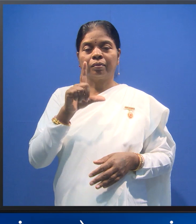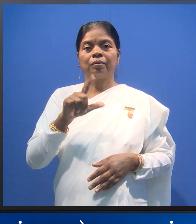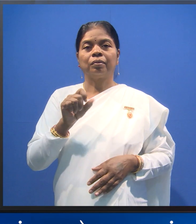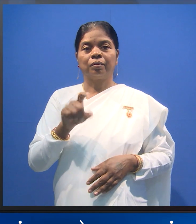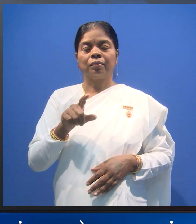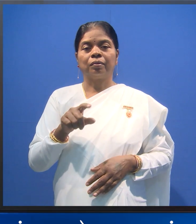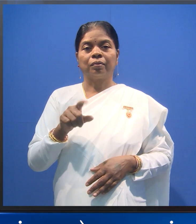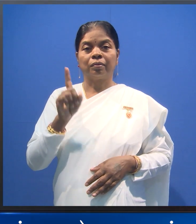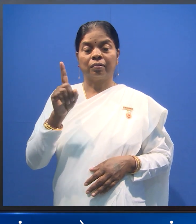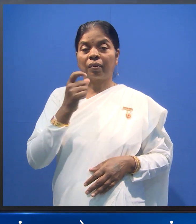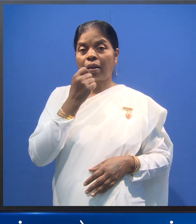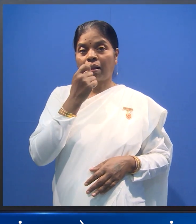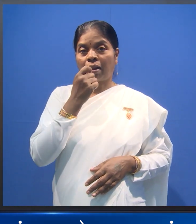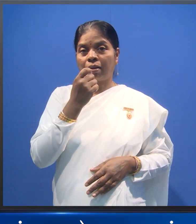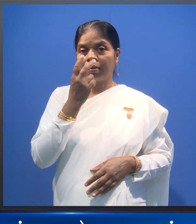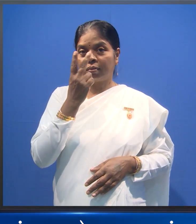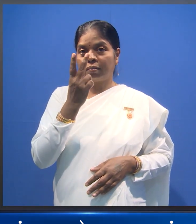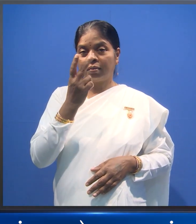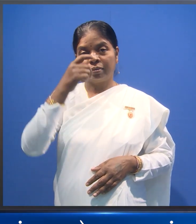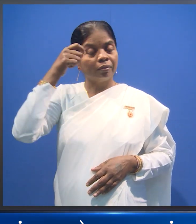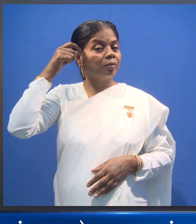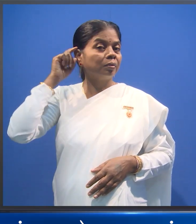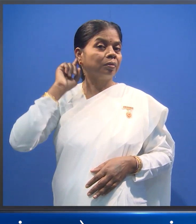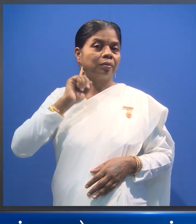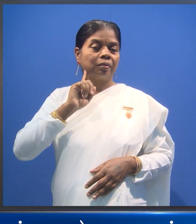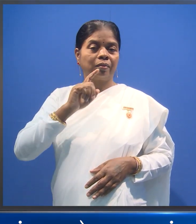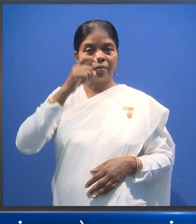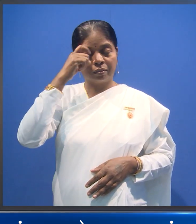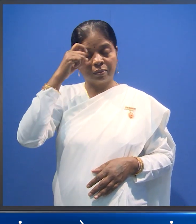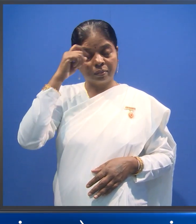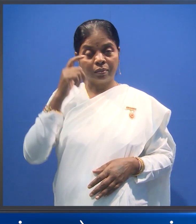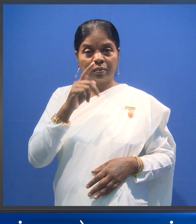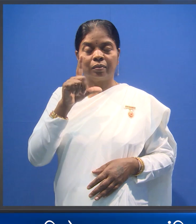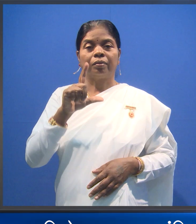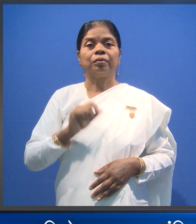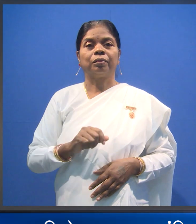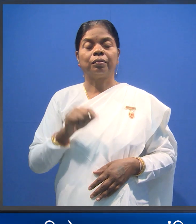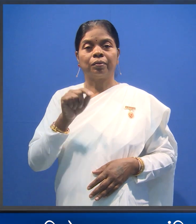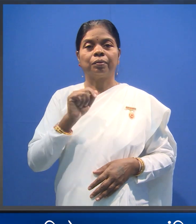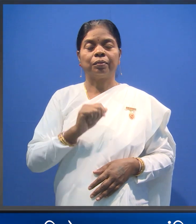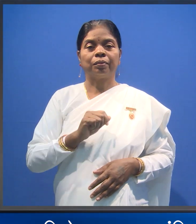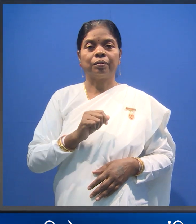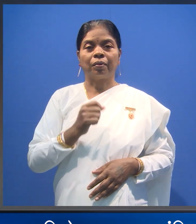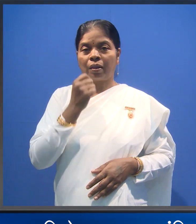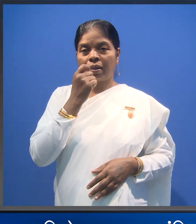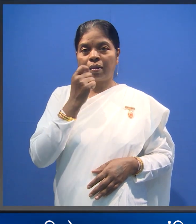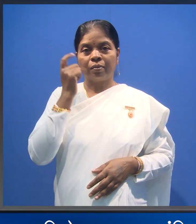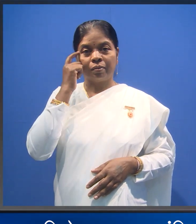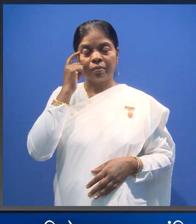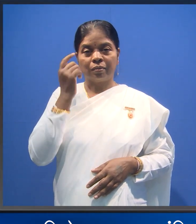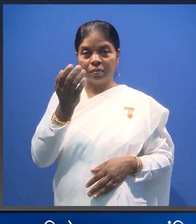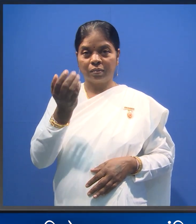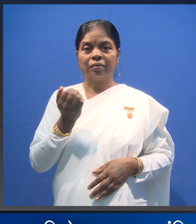त्यानंतर त्याने एका दगडांच्या कारागिराजवळ नोकरी केली, जिथे त्याला